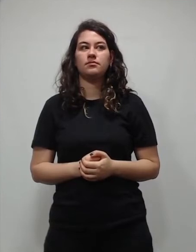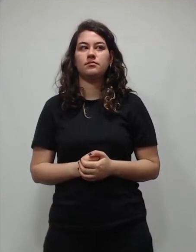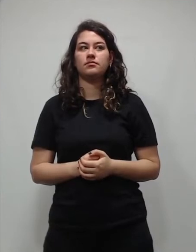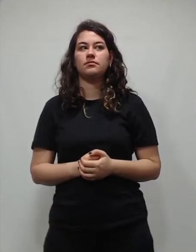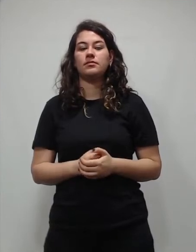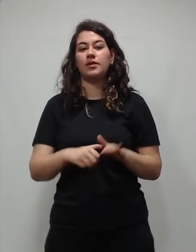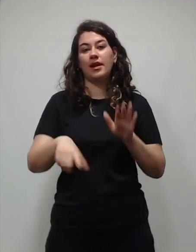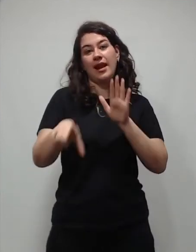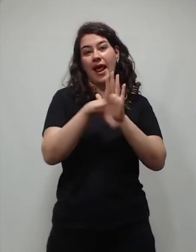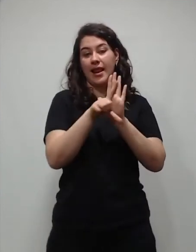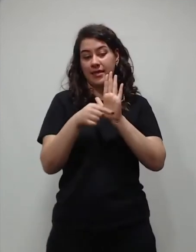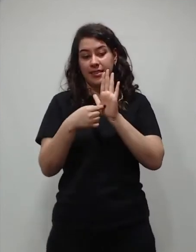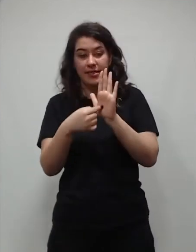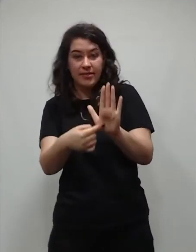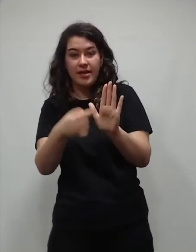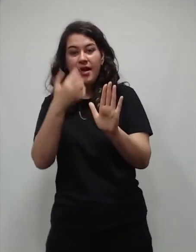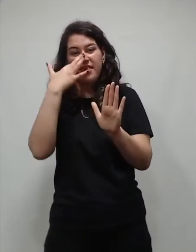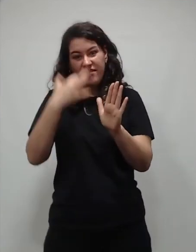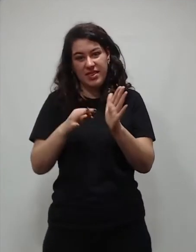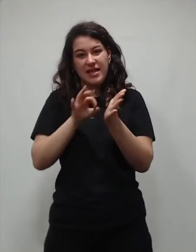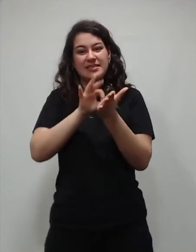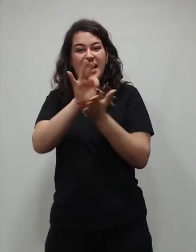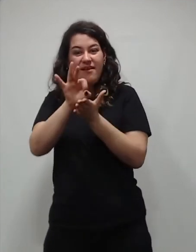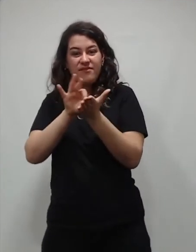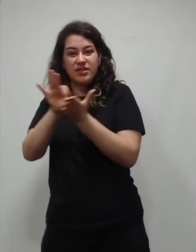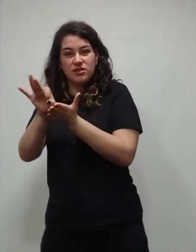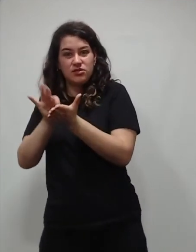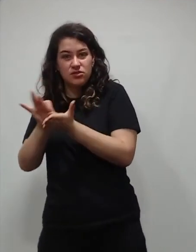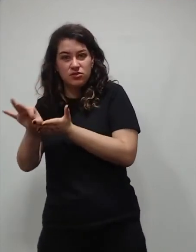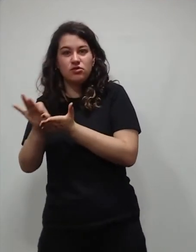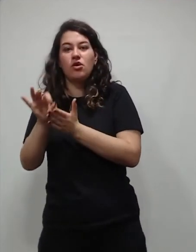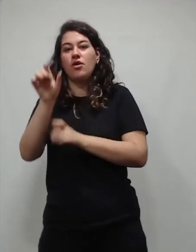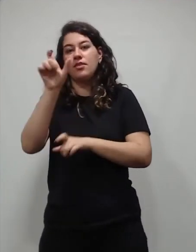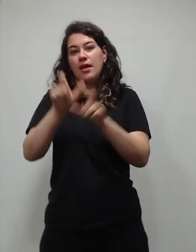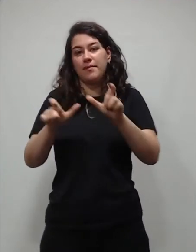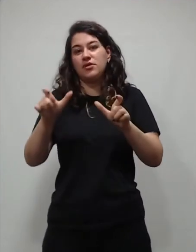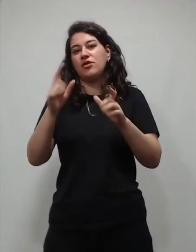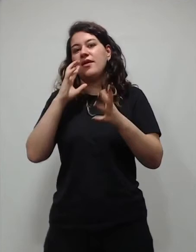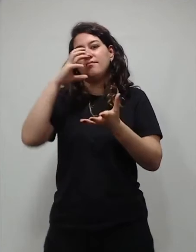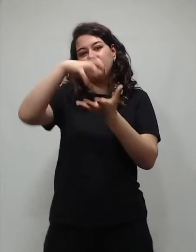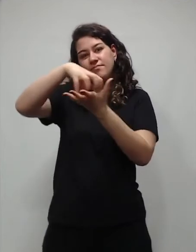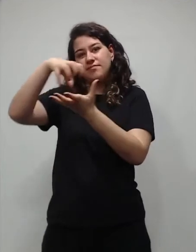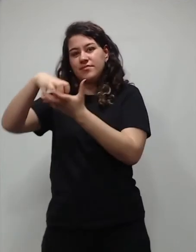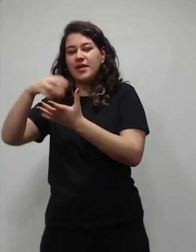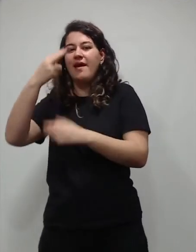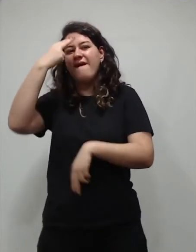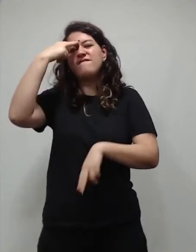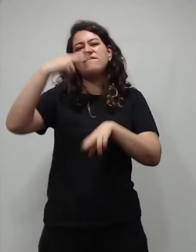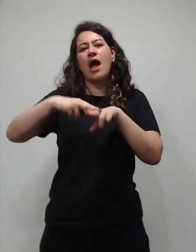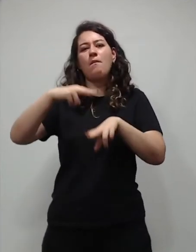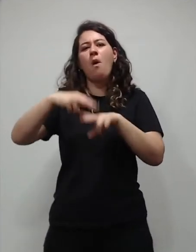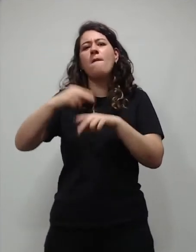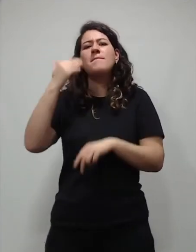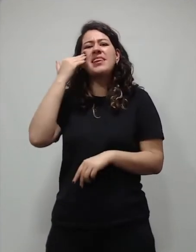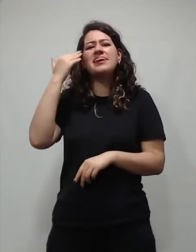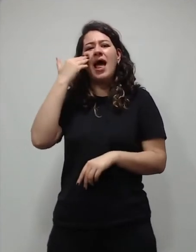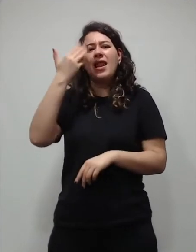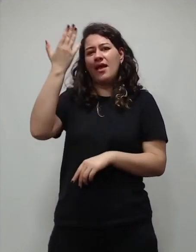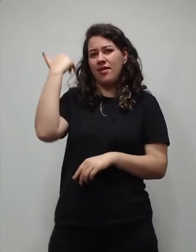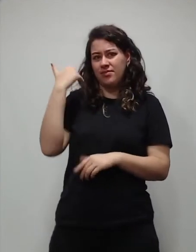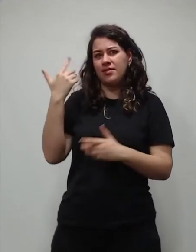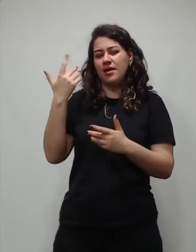La ley plantea el cierre verdad de los servicios asilares donde viven encerrados enfermos mentales y plantea una fecha de límite del